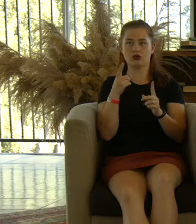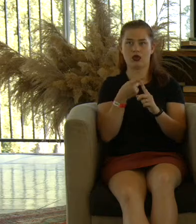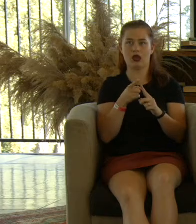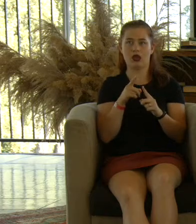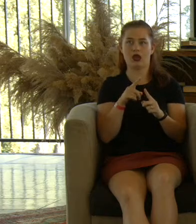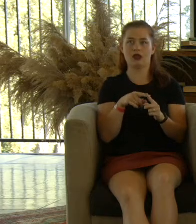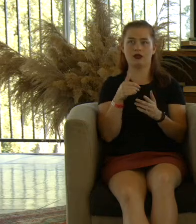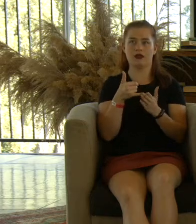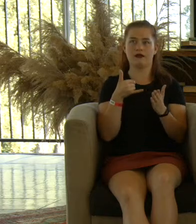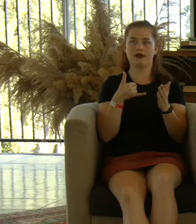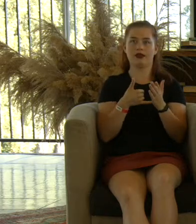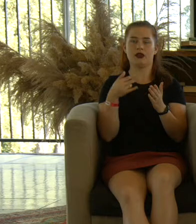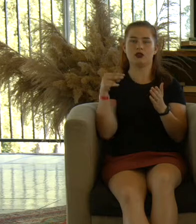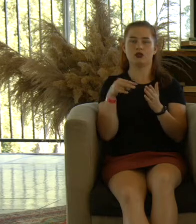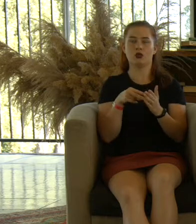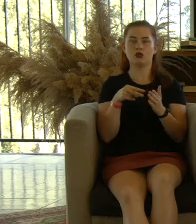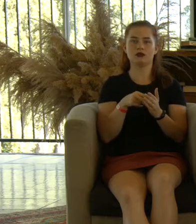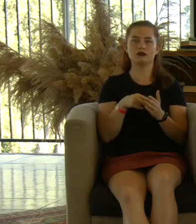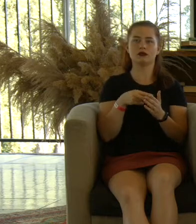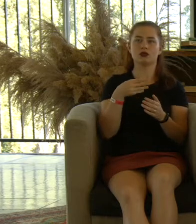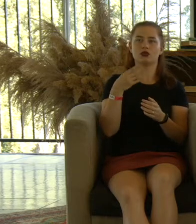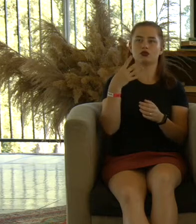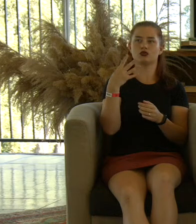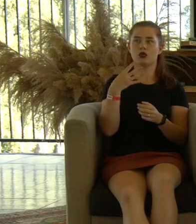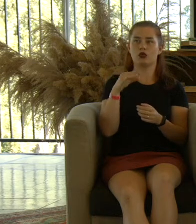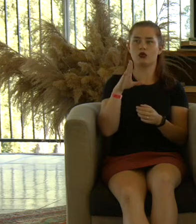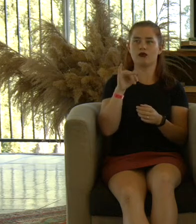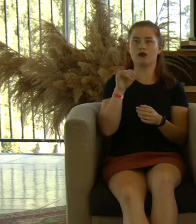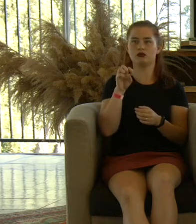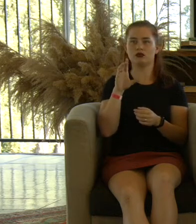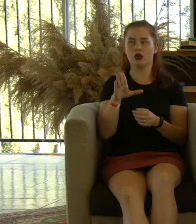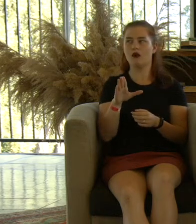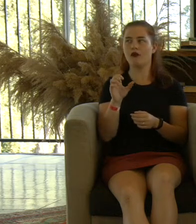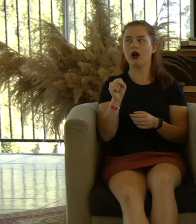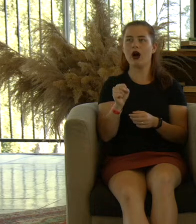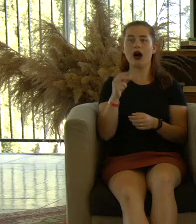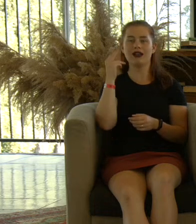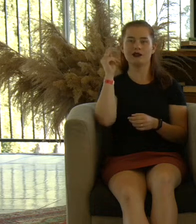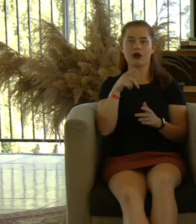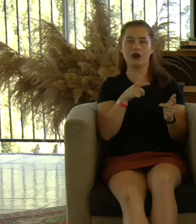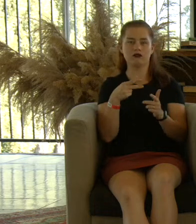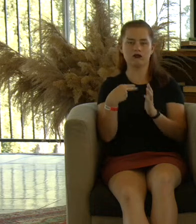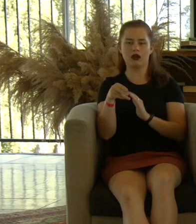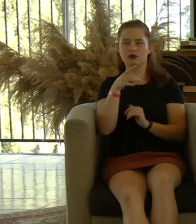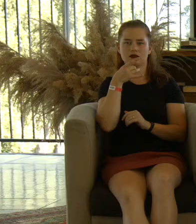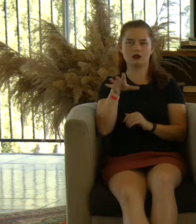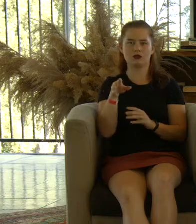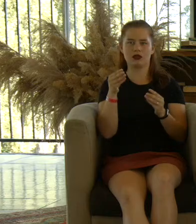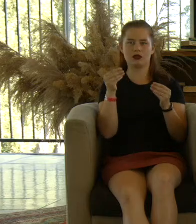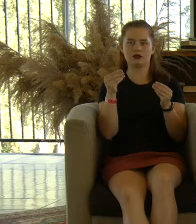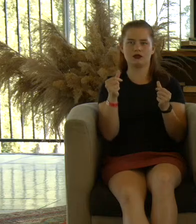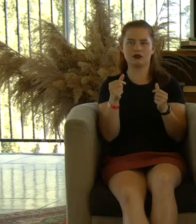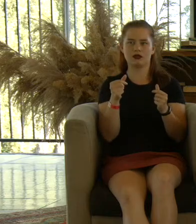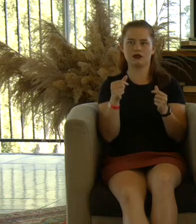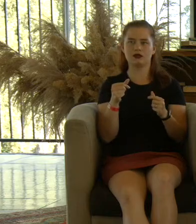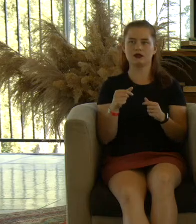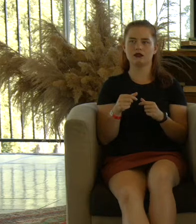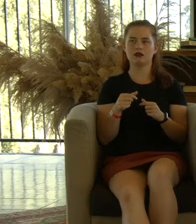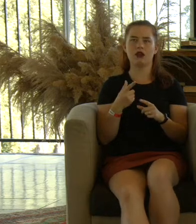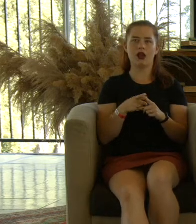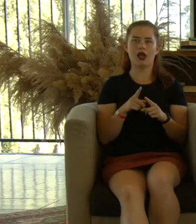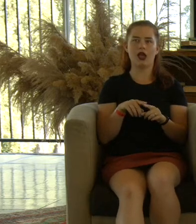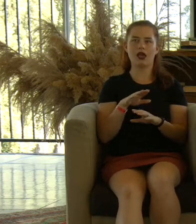Лондоне на полке стоит 40 фунтов, а японцы его готовы выкупать вообще за любые деньги. Его все равно немного. То есть это не, сотни тысяч бутылок не